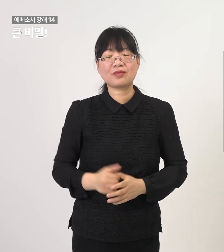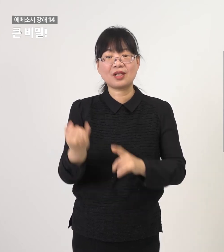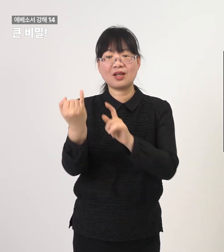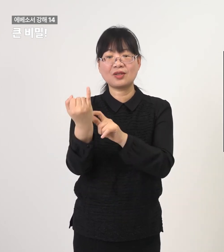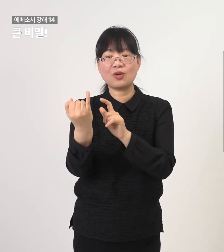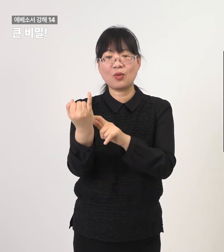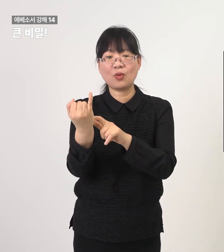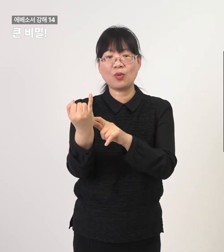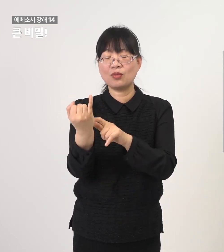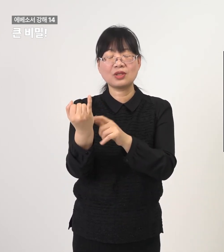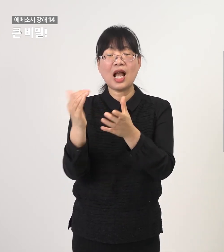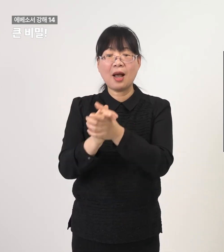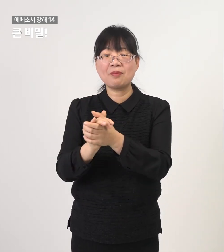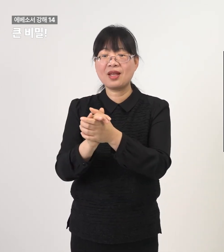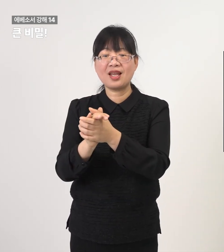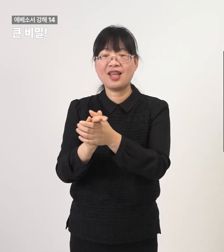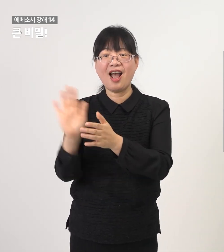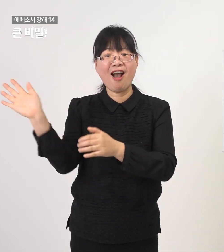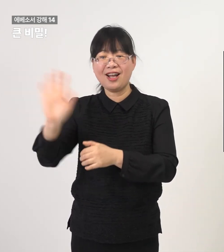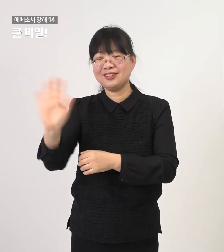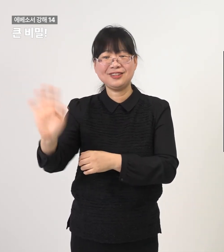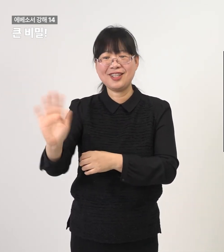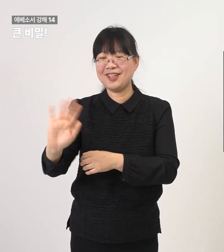여성이 아멘할 일이 아니에요, 이거는.